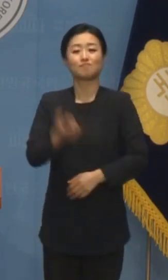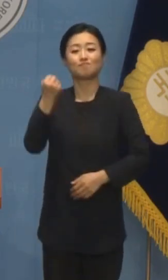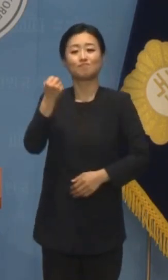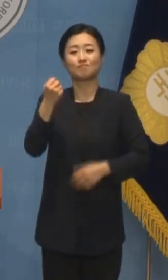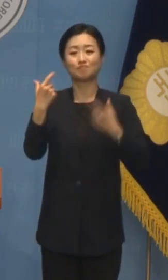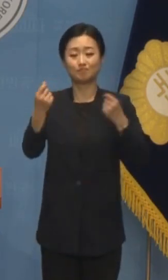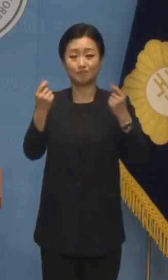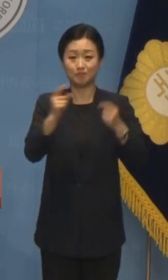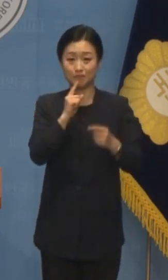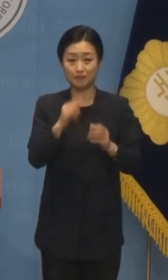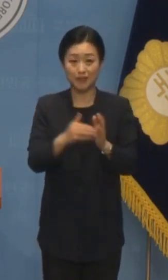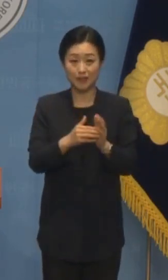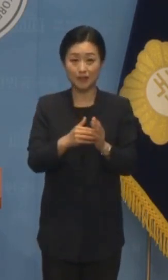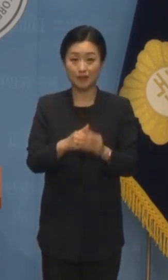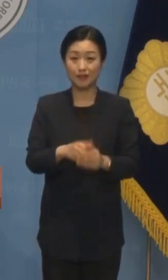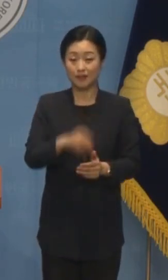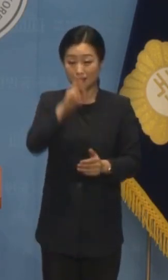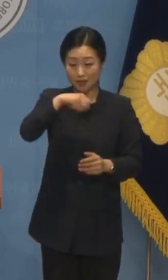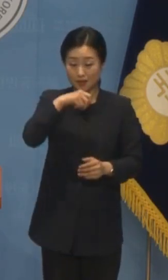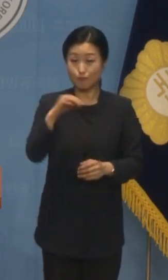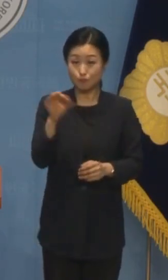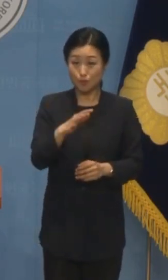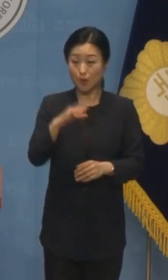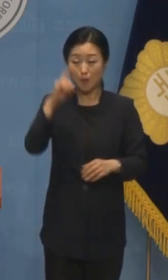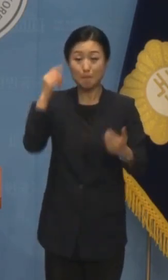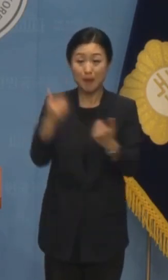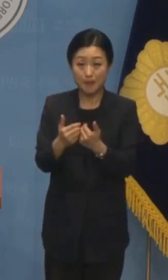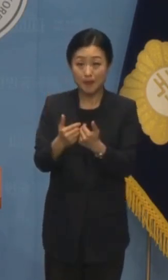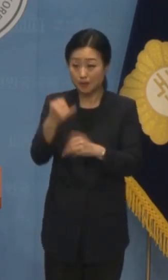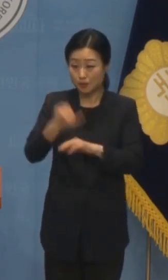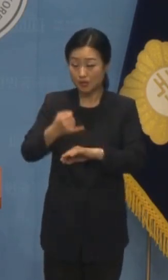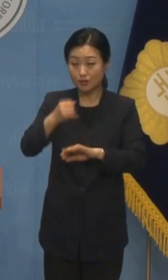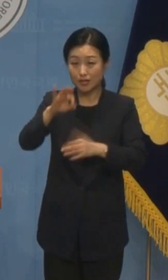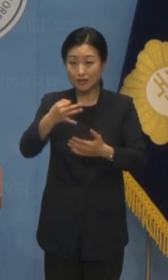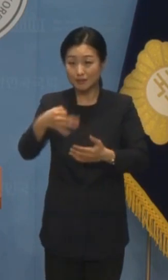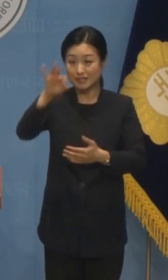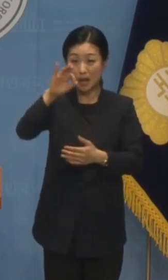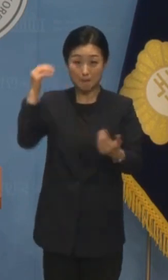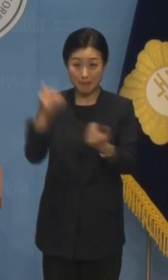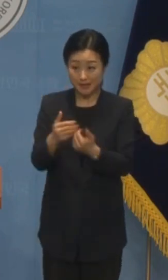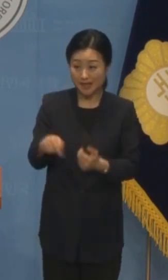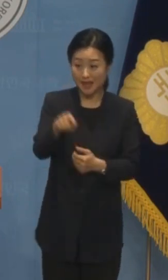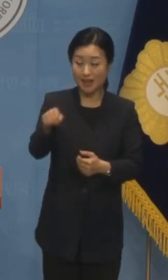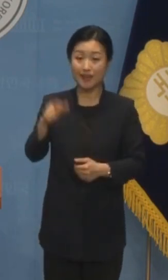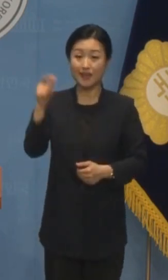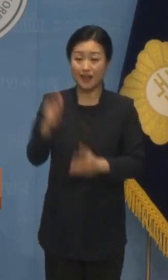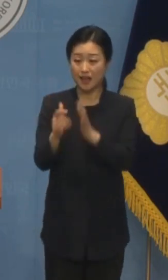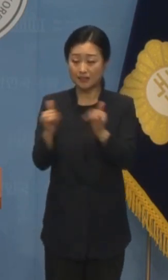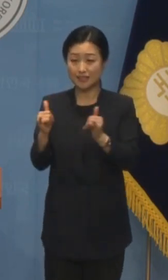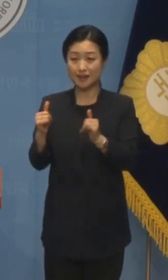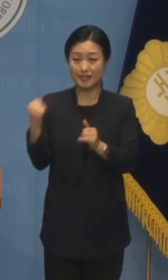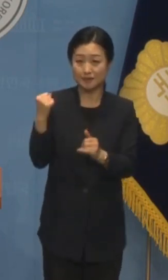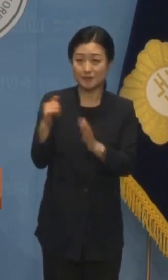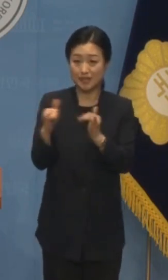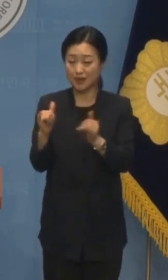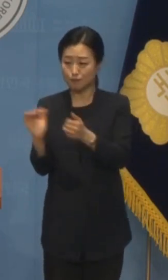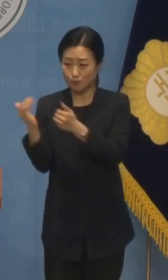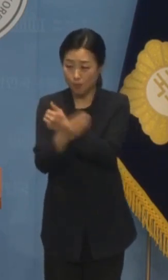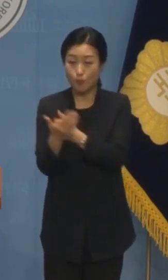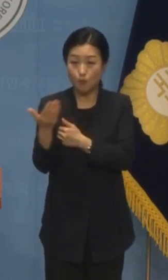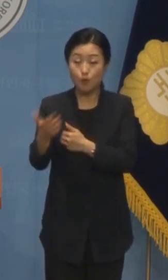이야기합니다. 무상급식 반대했던 사람들, 최저임금 인상 반대했던 사람들, 강자만을 위한 감세에 앞장섰던